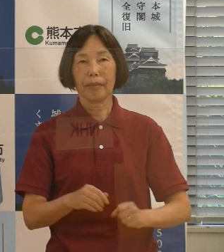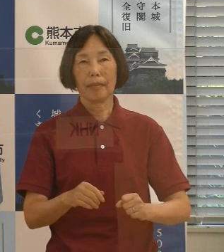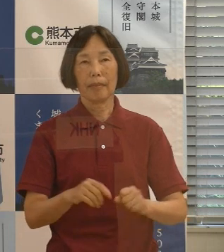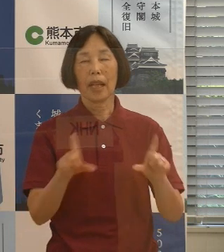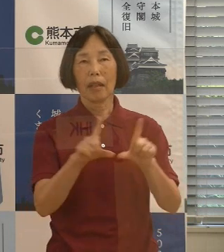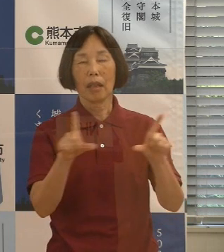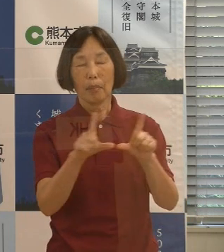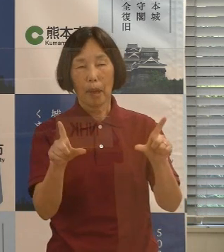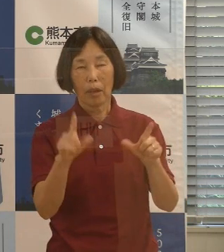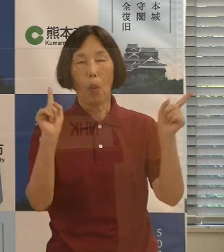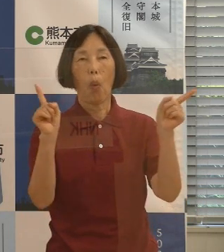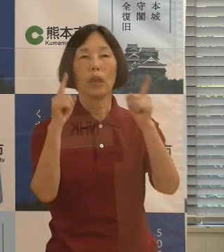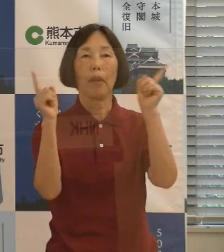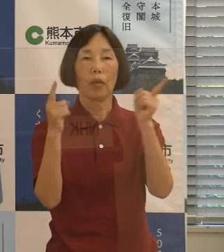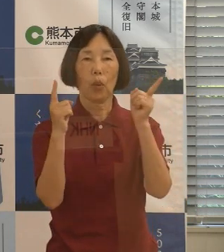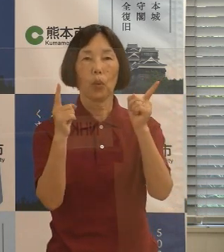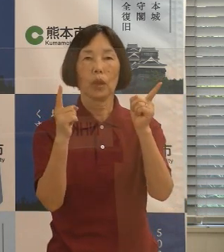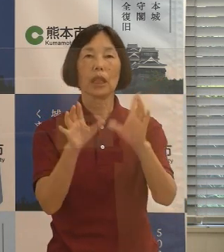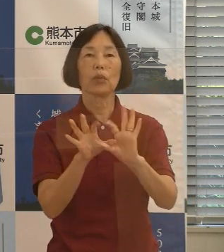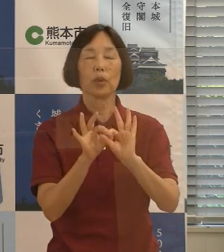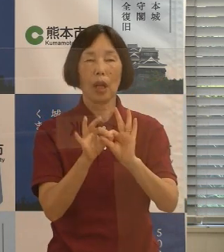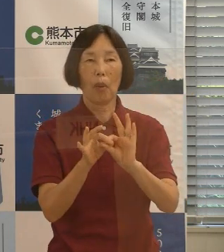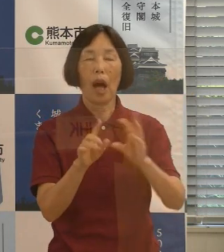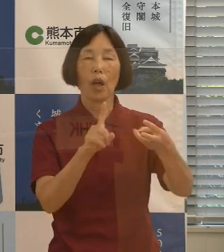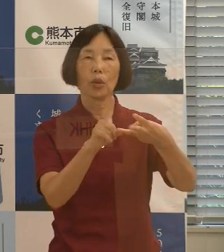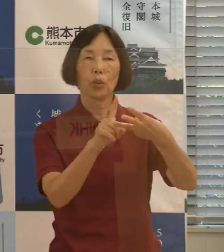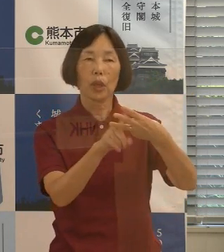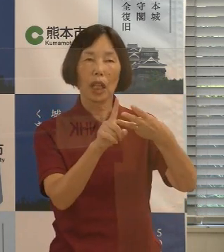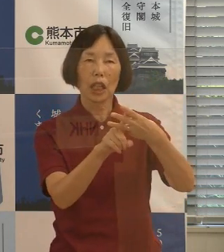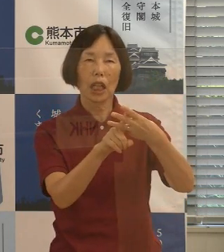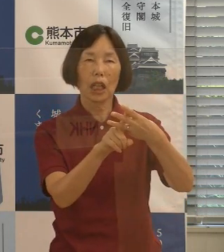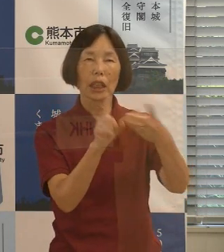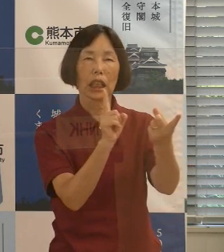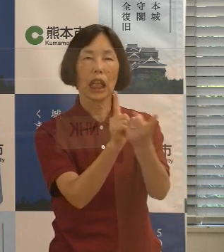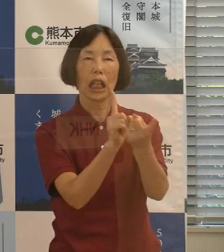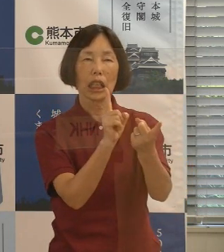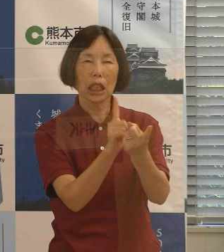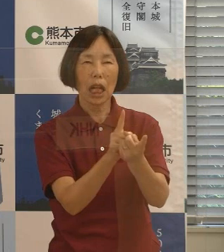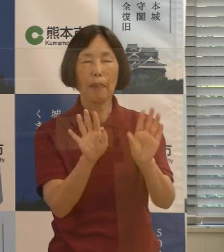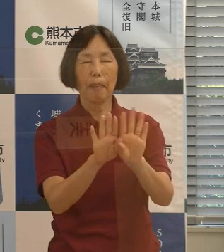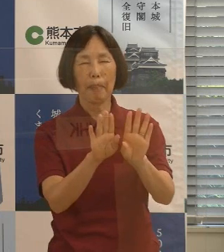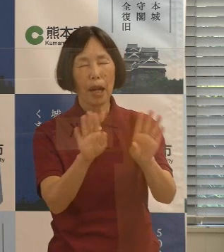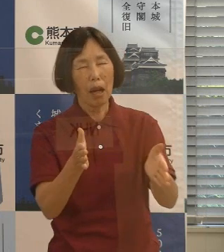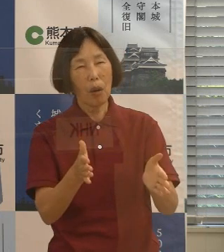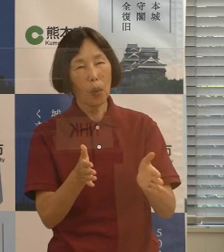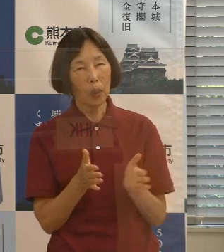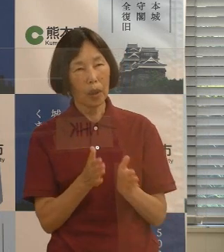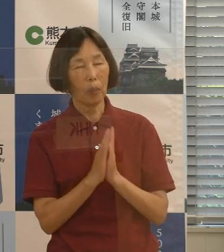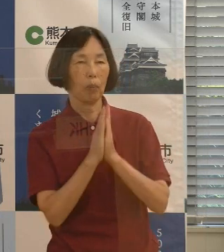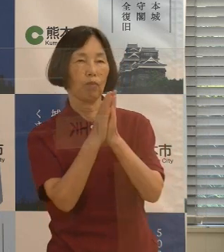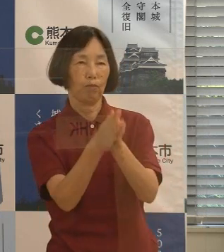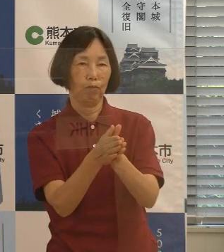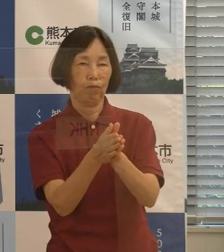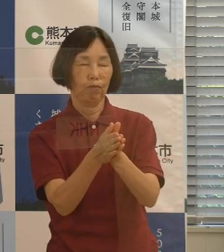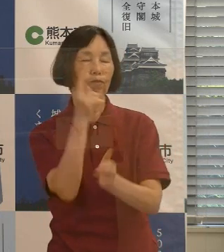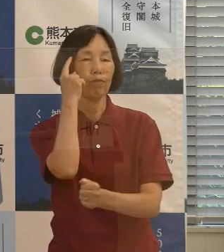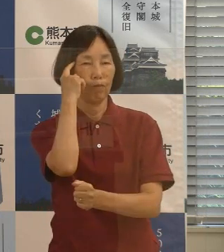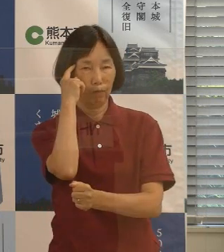催のイベントにつきましても主催者に対しまして開催自粛を要請をしたいと考えております